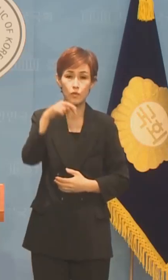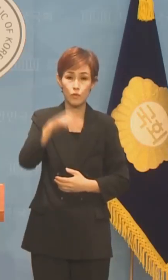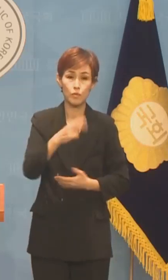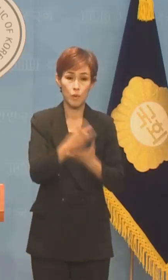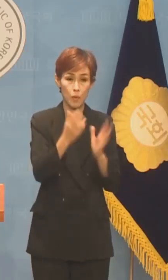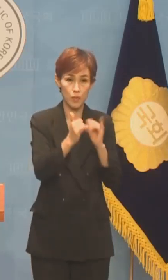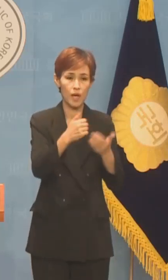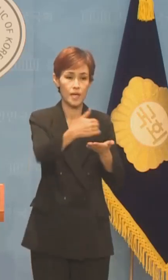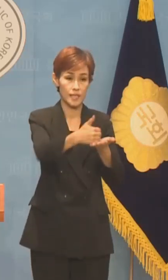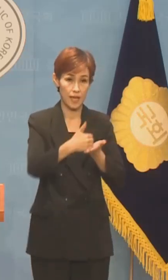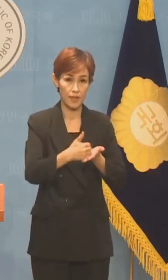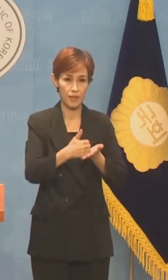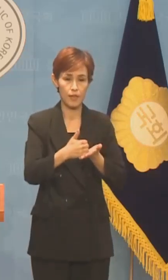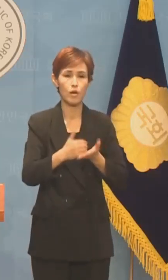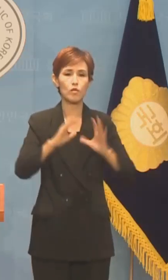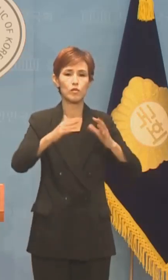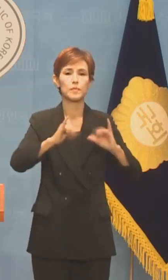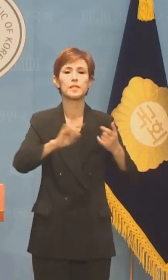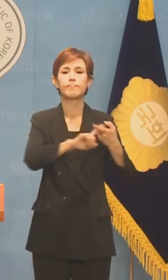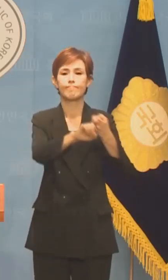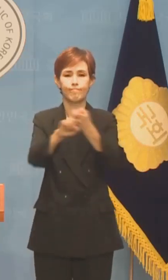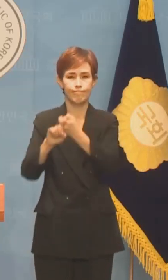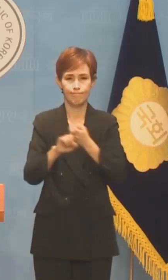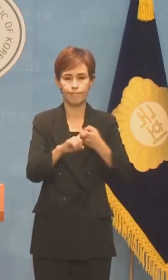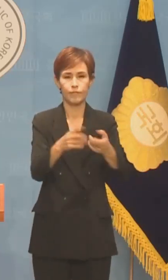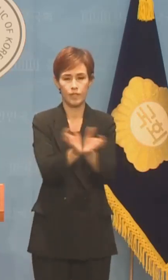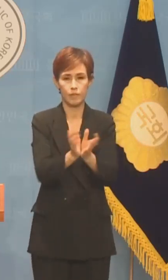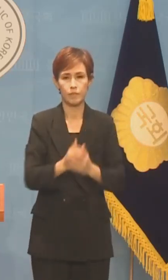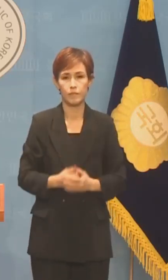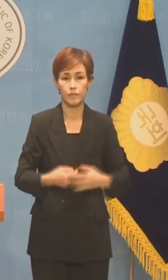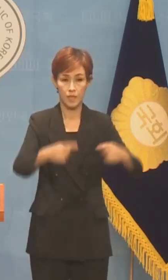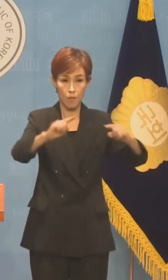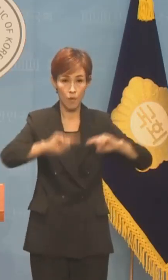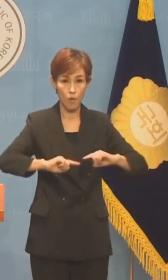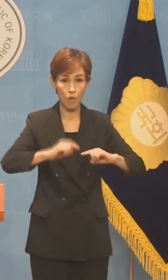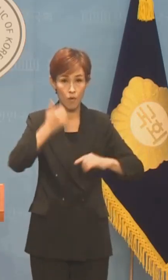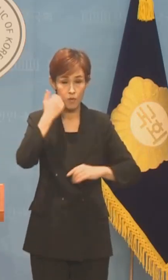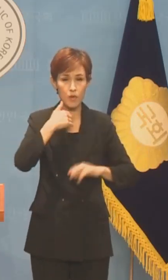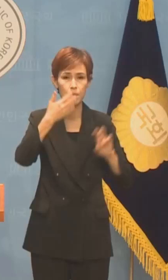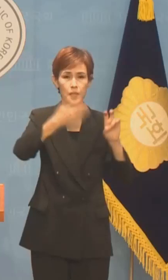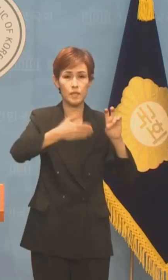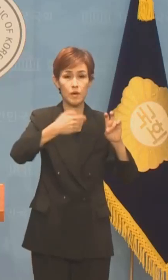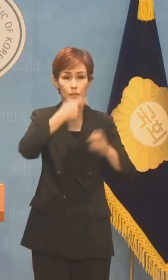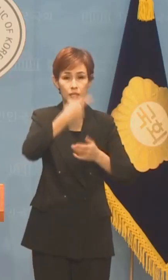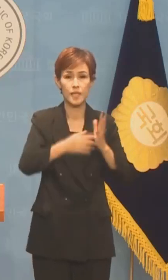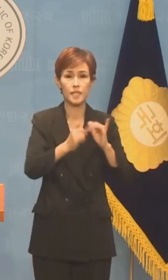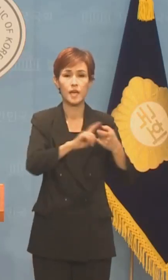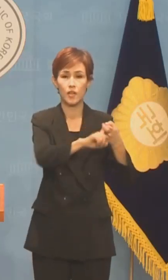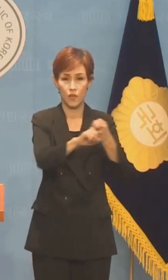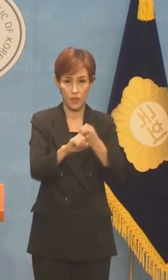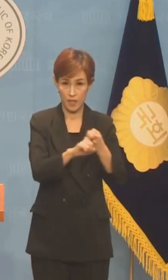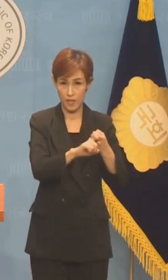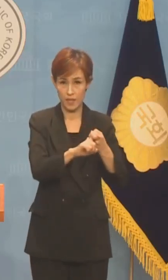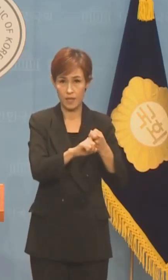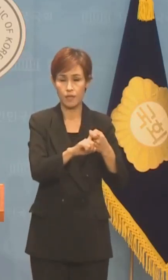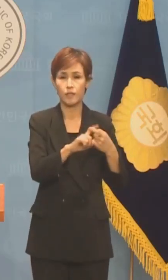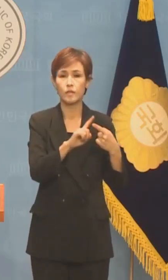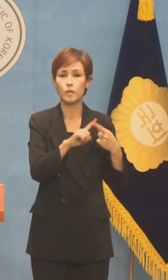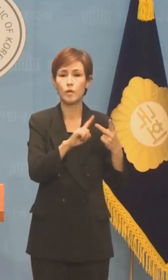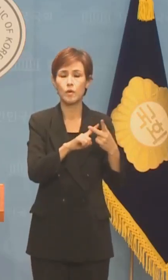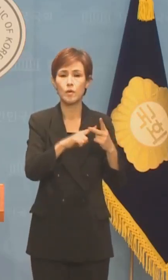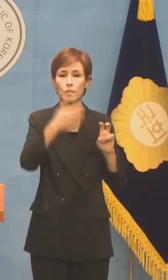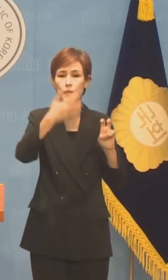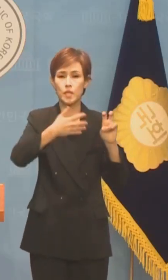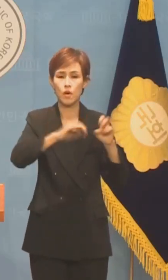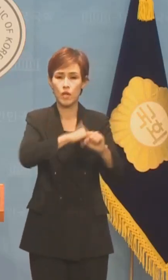구성된 국민연대입니다. 참여하는 단체는 미디어 피해자연대 언프레싱과